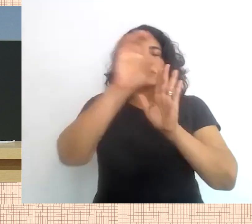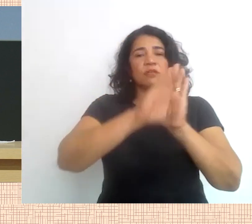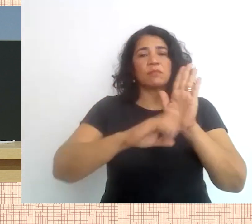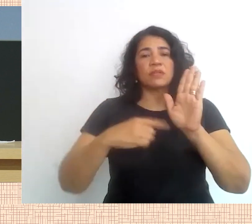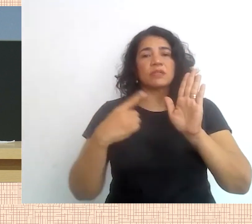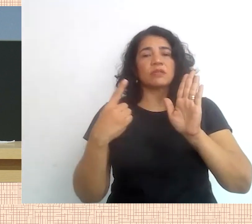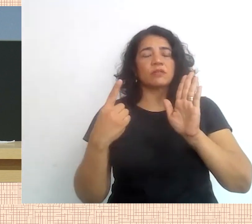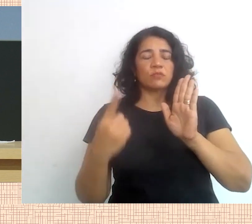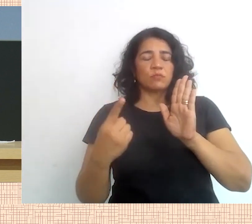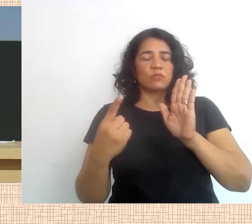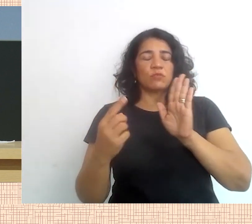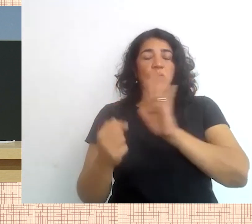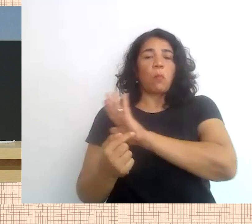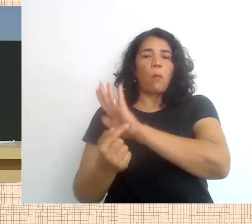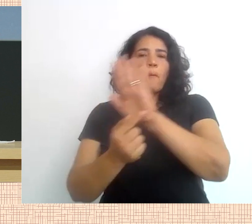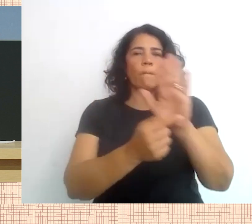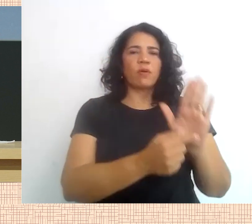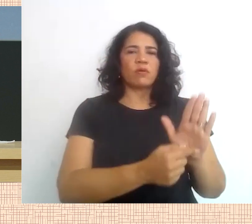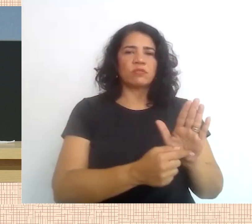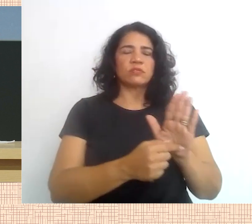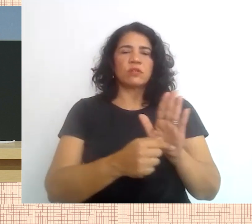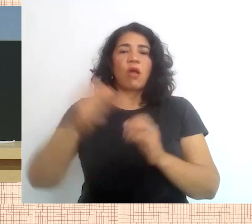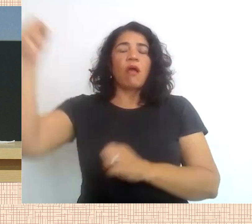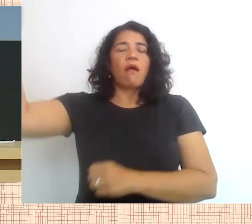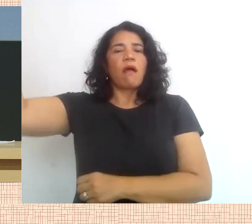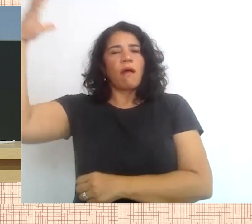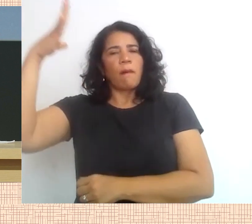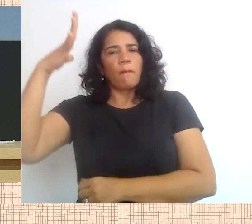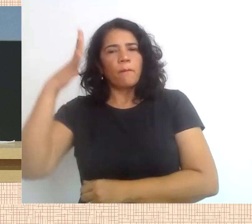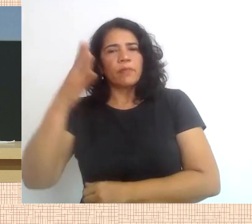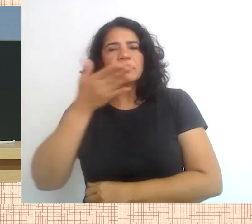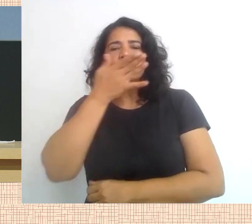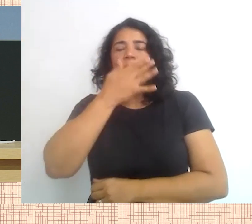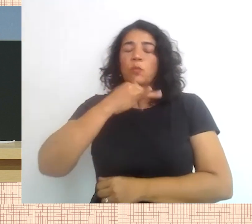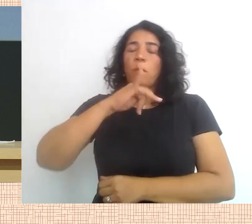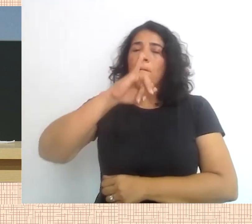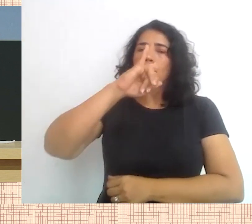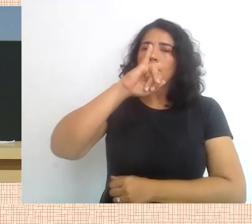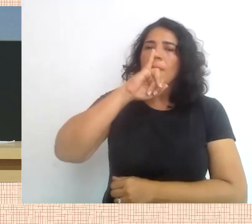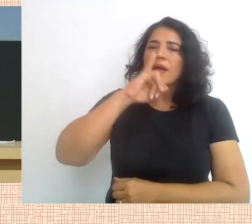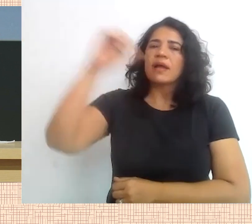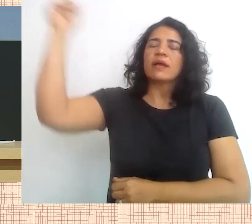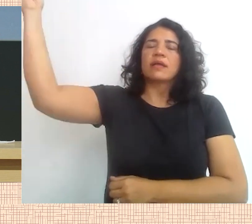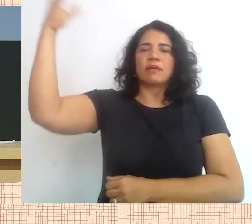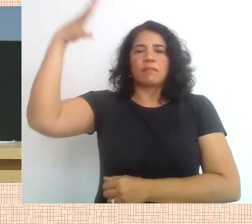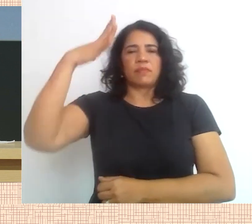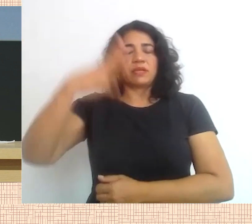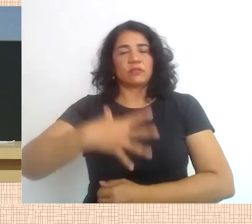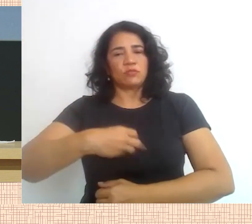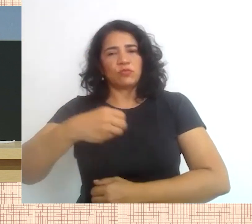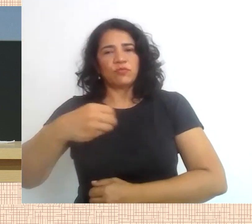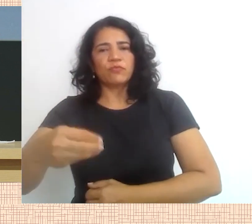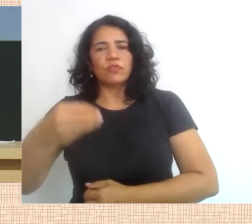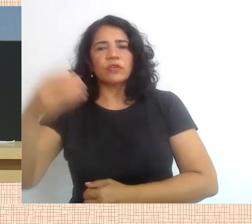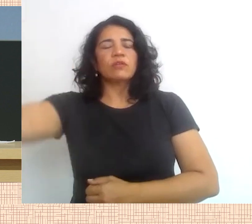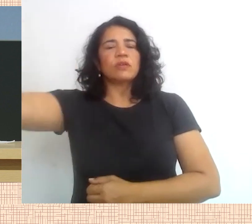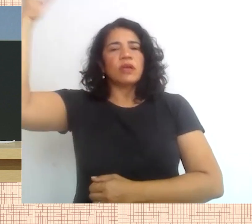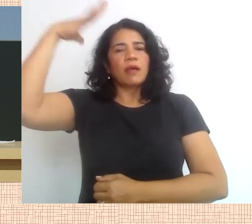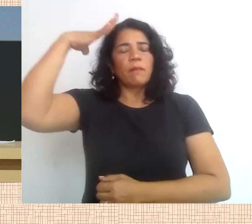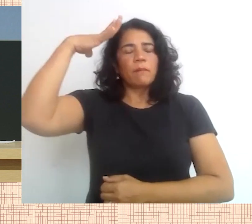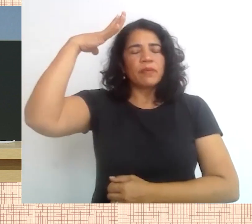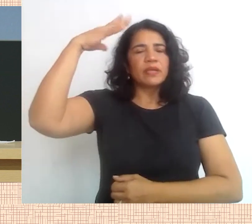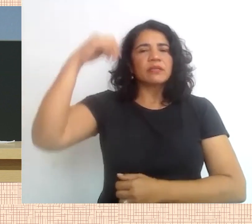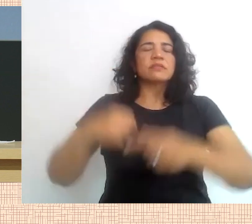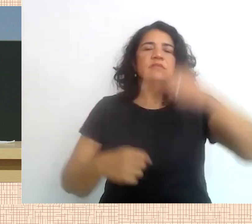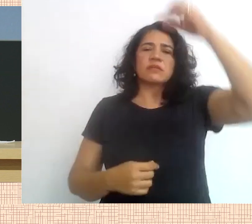É realizar a vontade de Deus, a qual é encabeçar